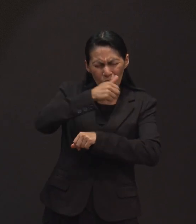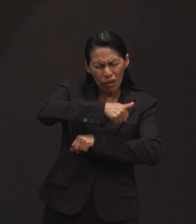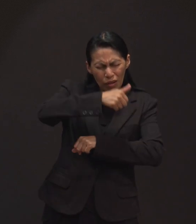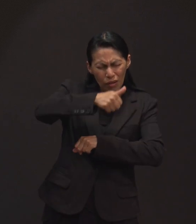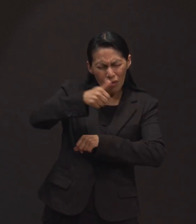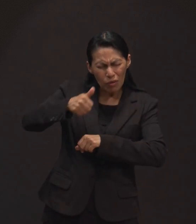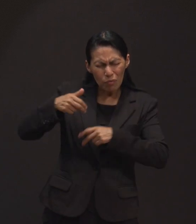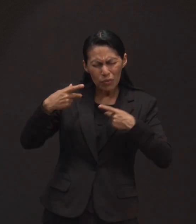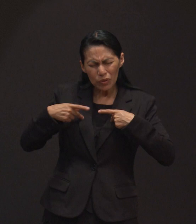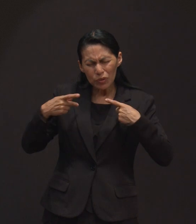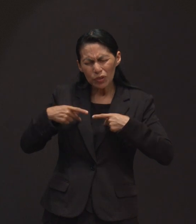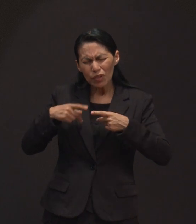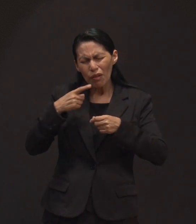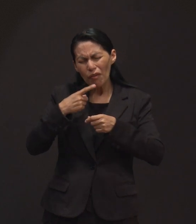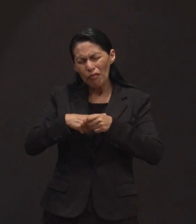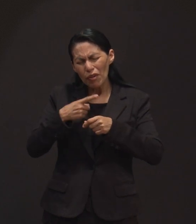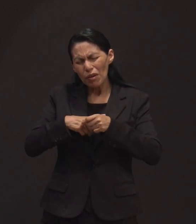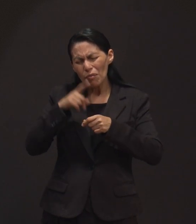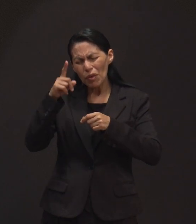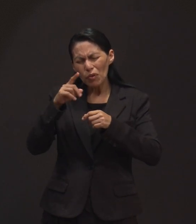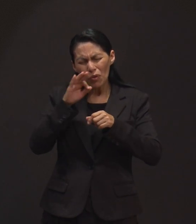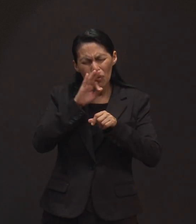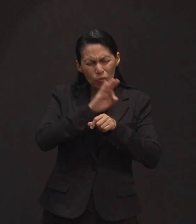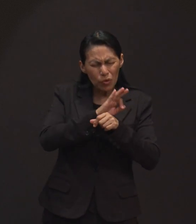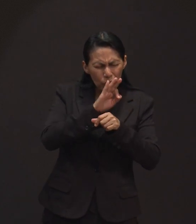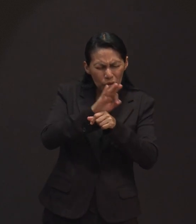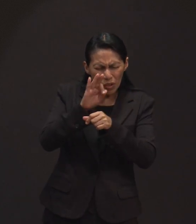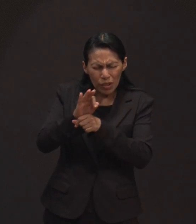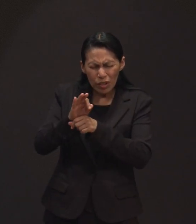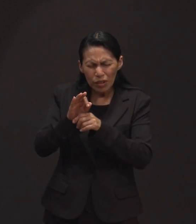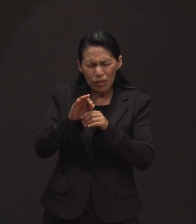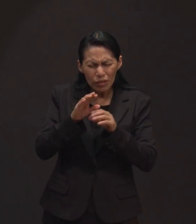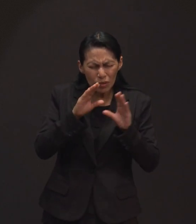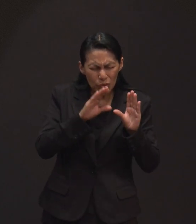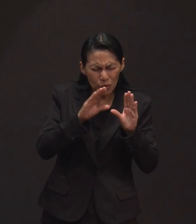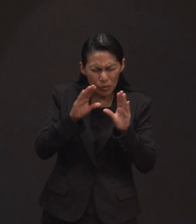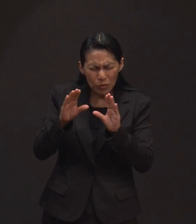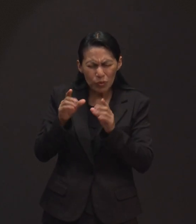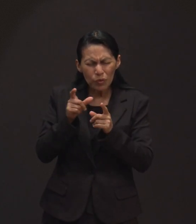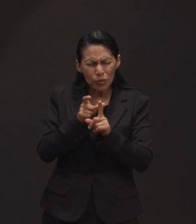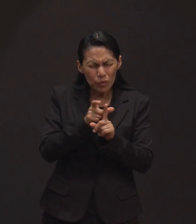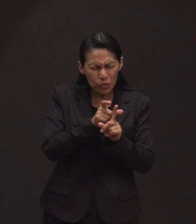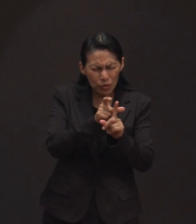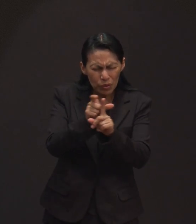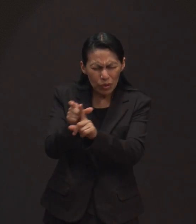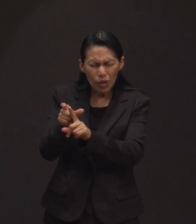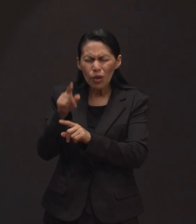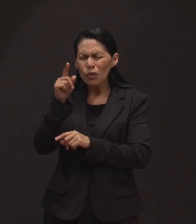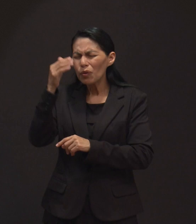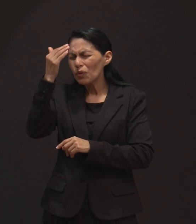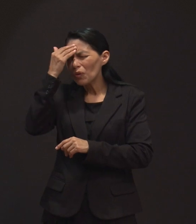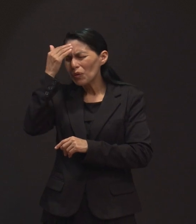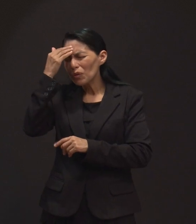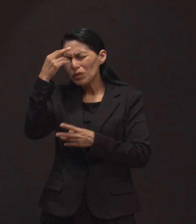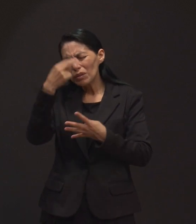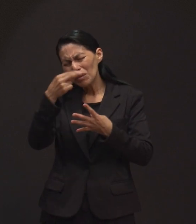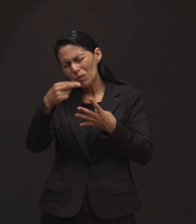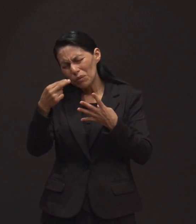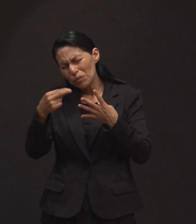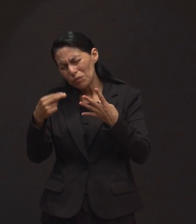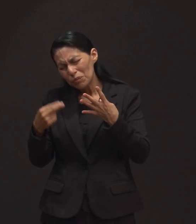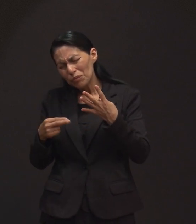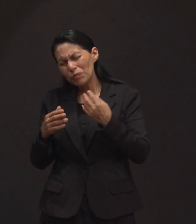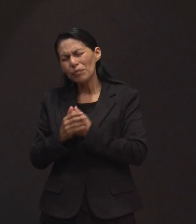de cabecera de cada uno de ellos. Tú les conoces a cada uno por nombres también, la situación que están